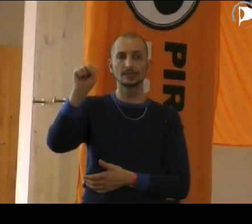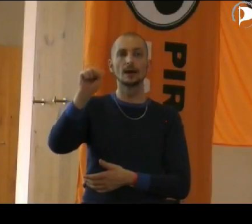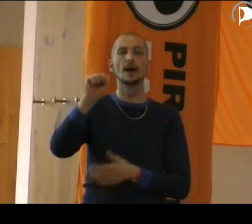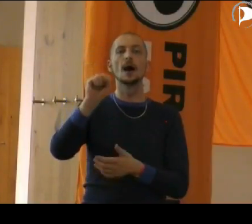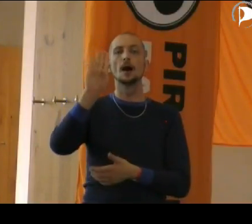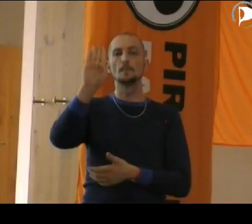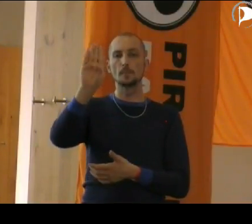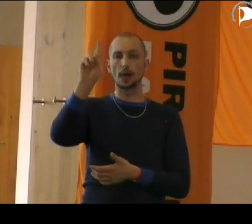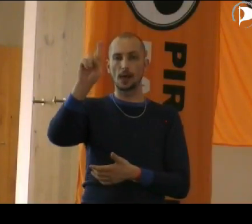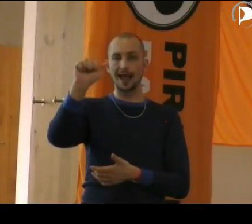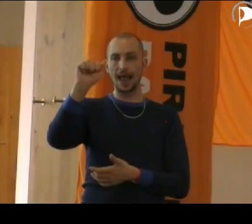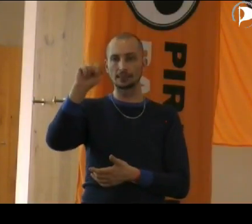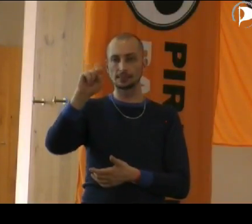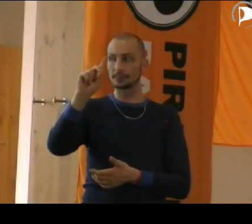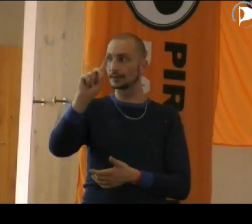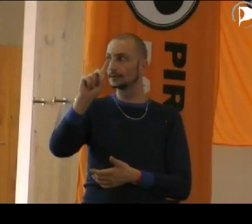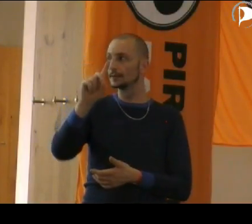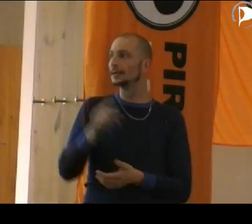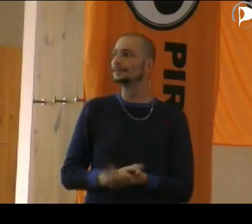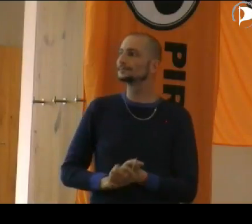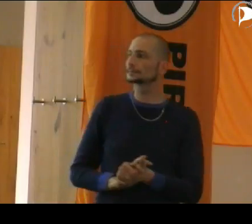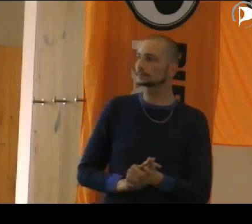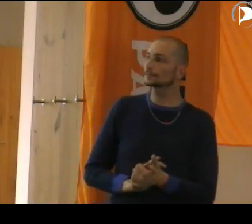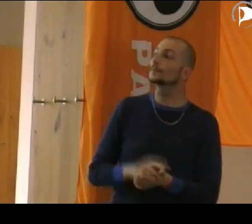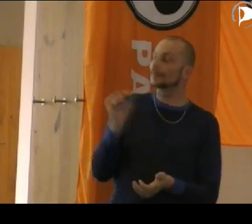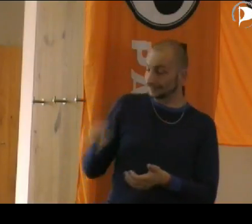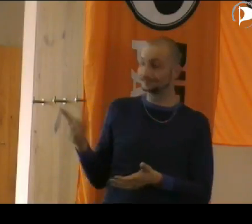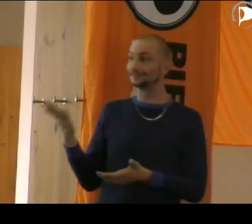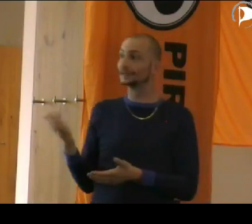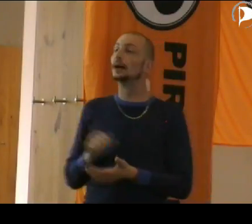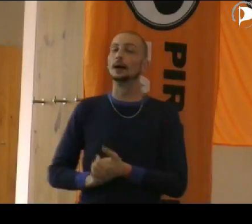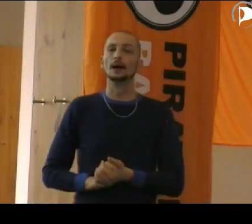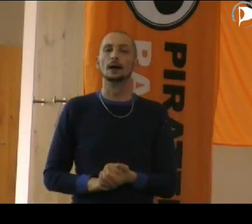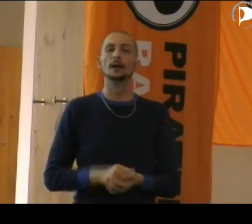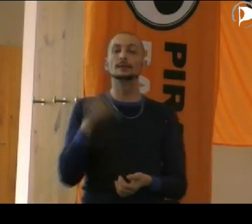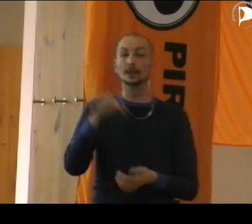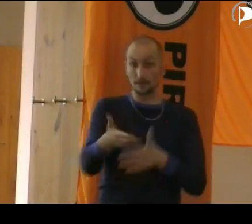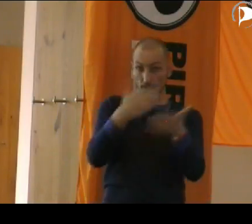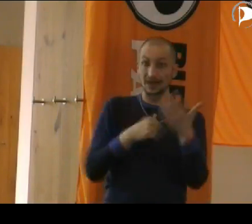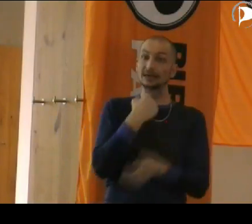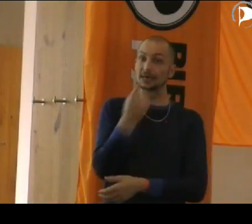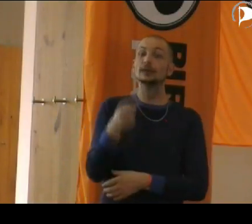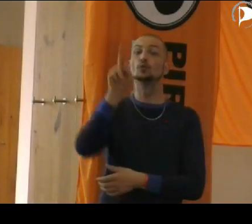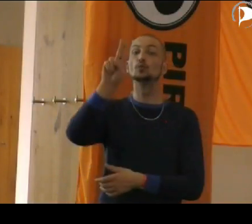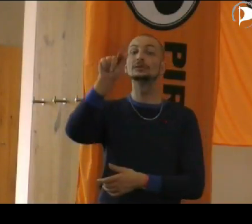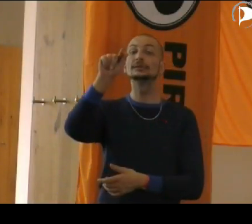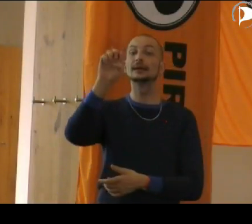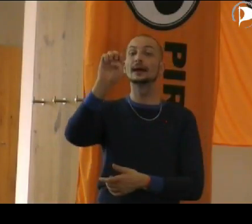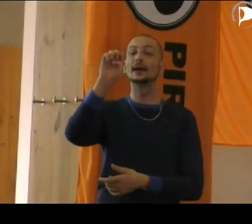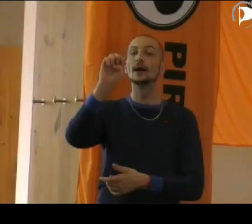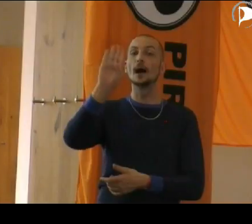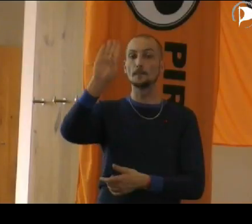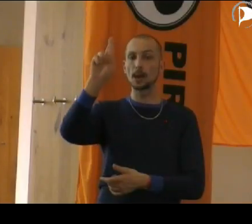gute sich hatte wir wollen sagt mein nachrichten gehört ich bin